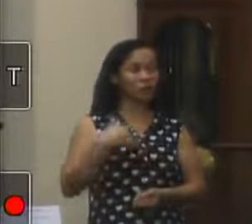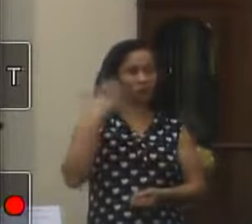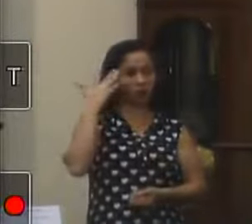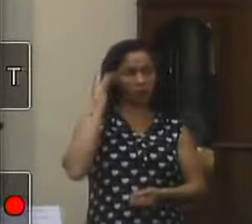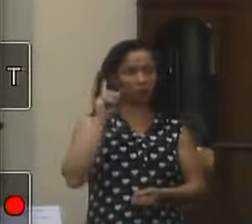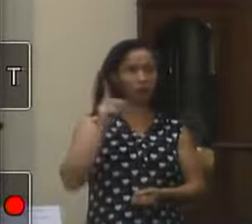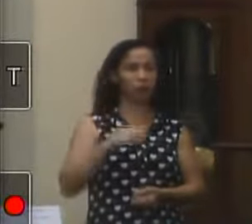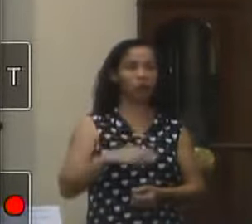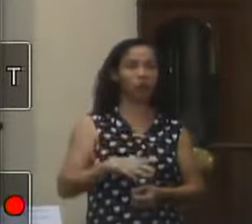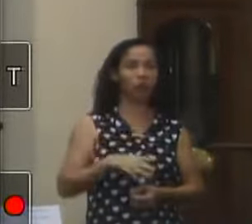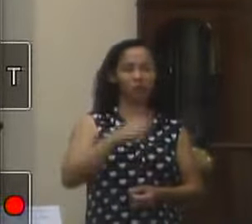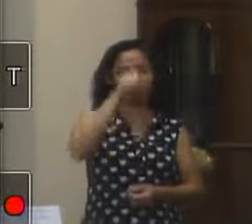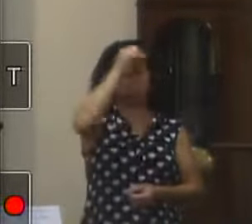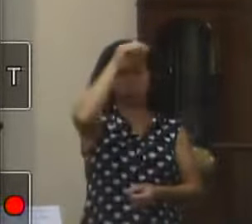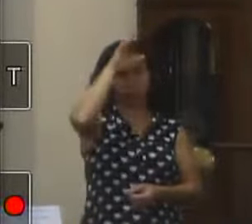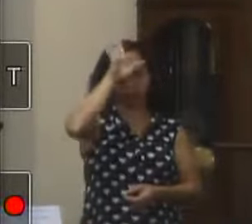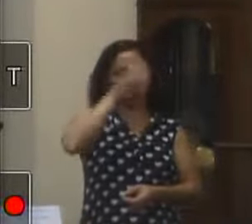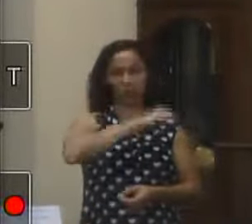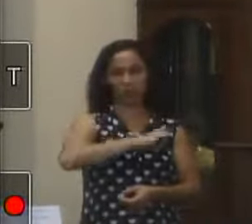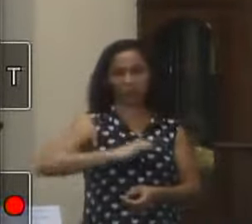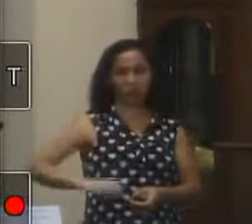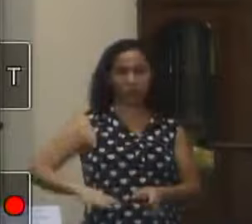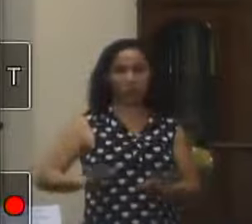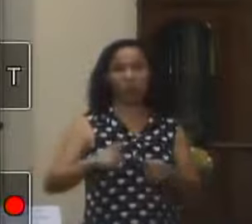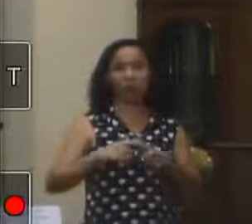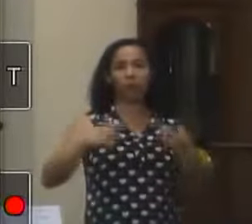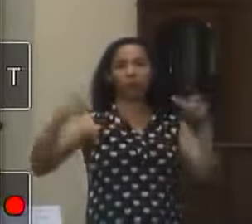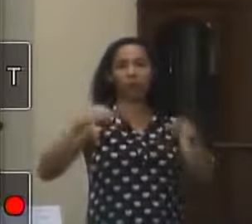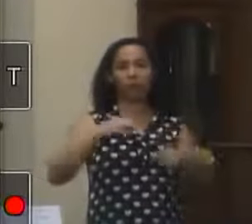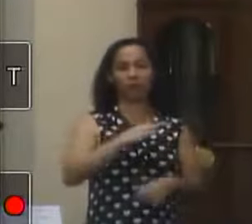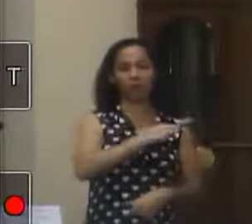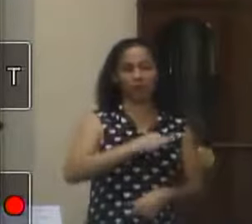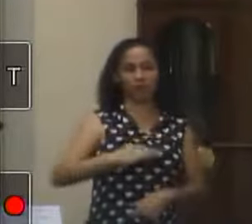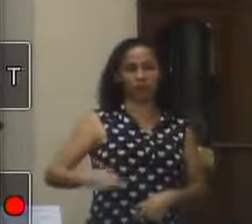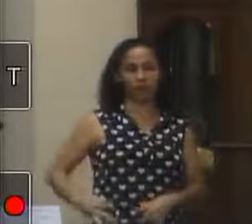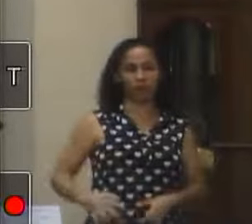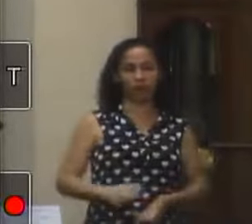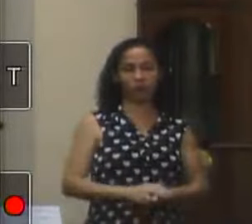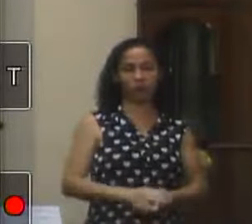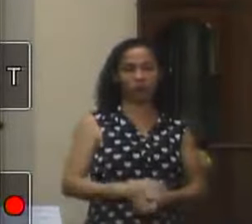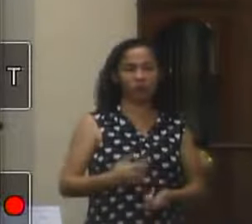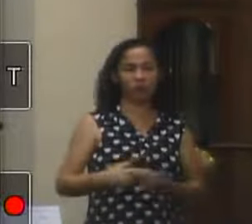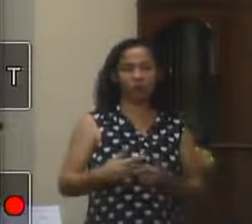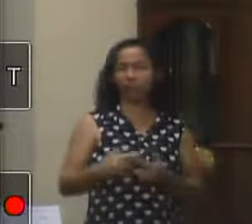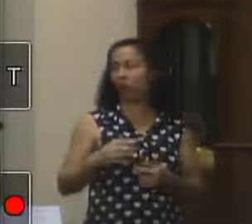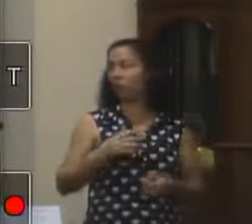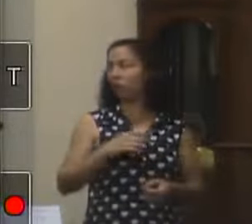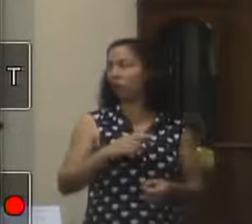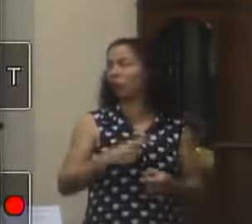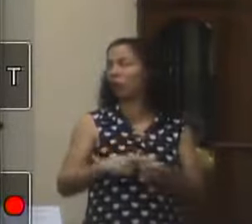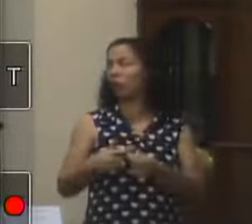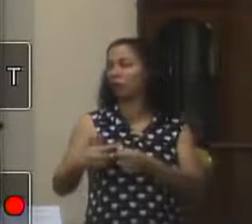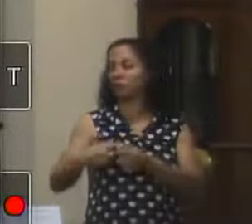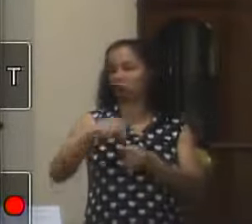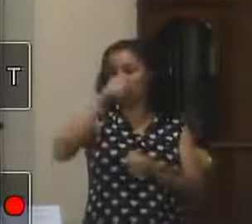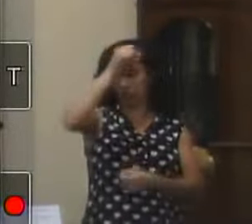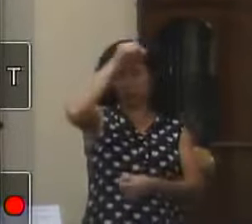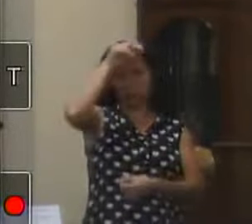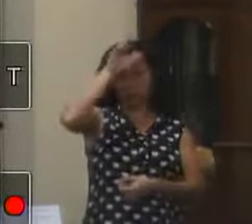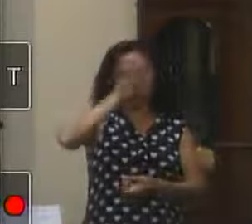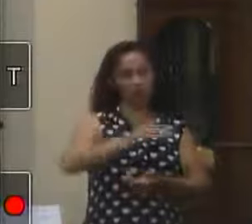nem de âmbito estadual, é uma matéria de âmbito federal, para que esses municípios de um limite, né, um exemplo nosso